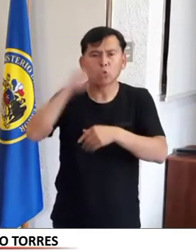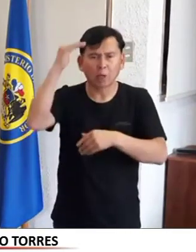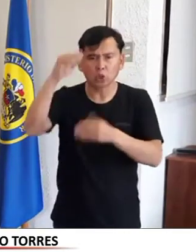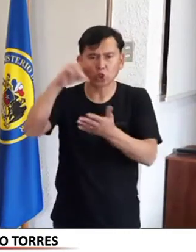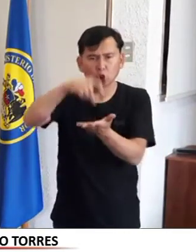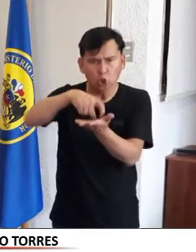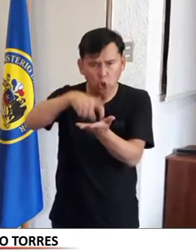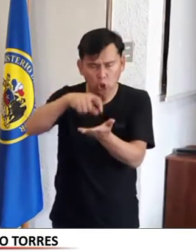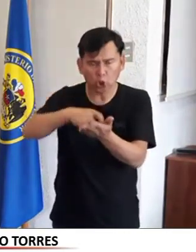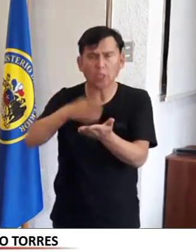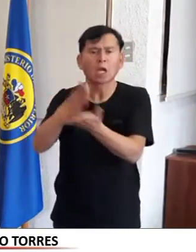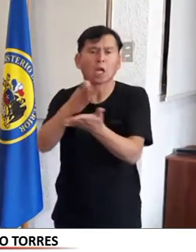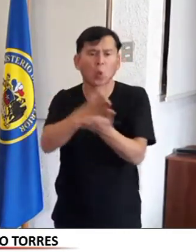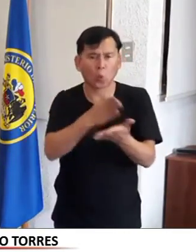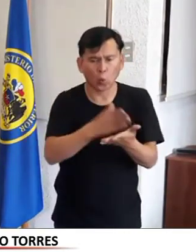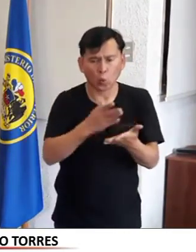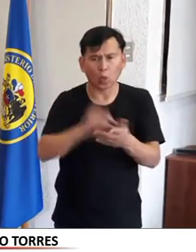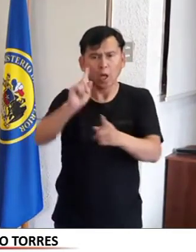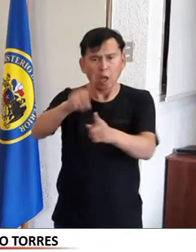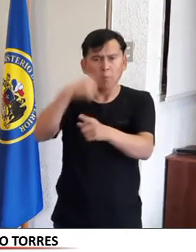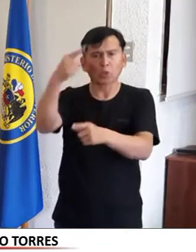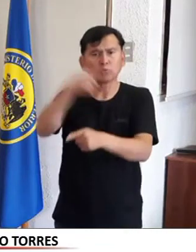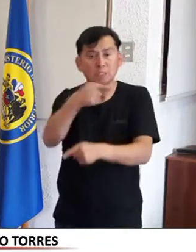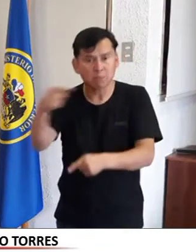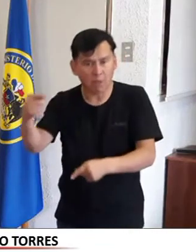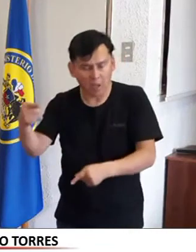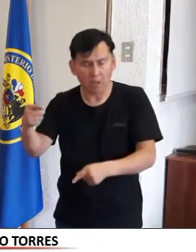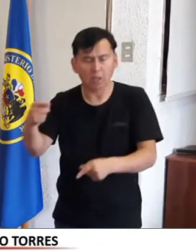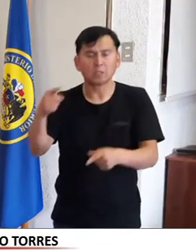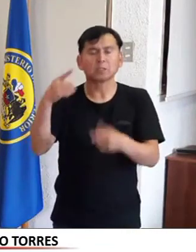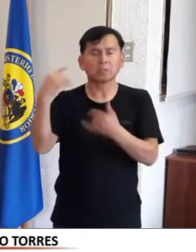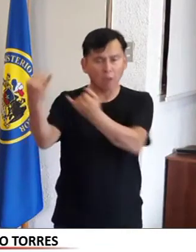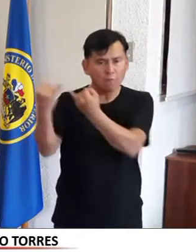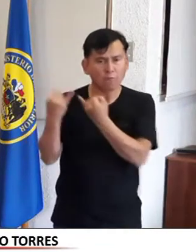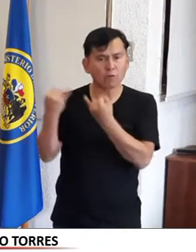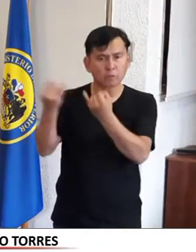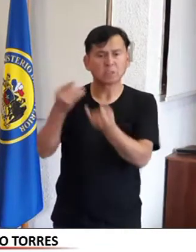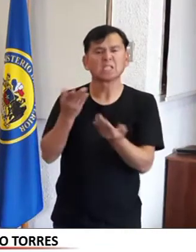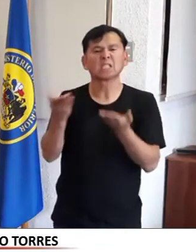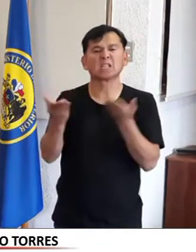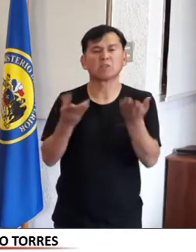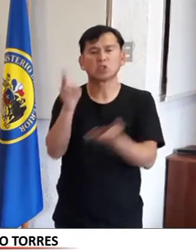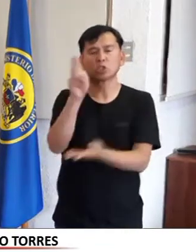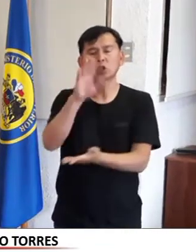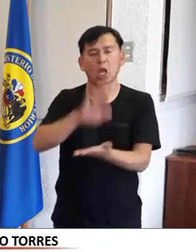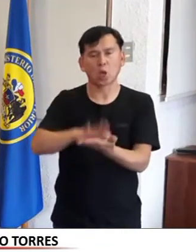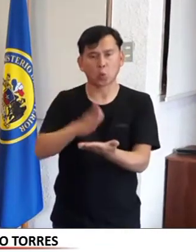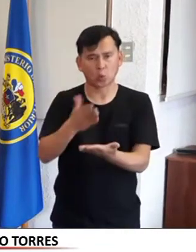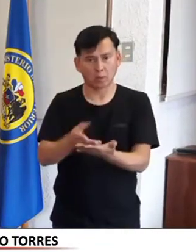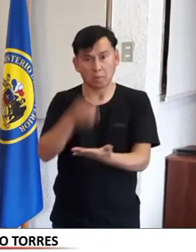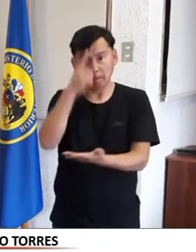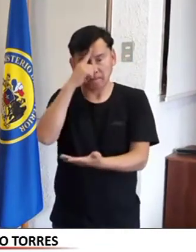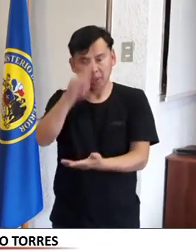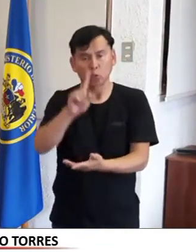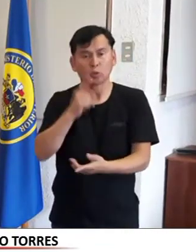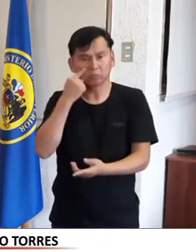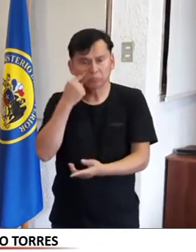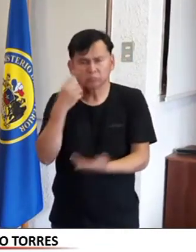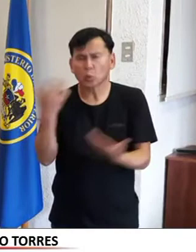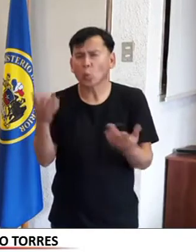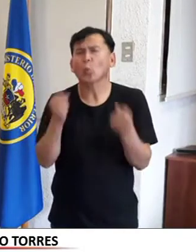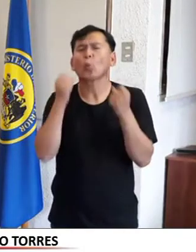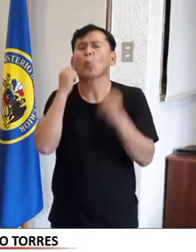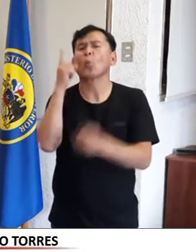los establecimientos educacionales a partir de la próxima semana, según lo informado por el Servicio de Salud, pero no hemos encontrado con